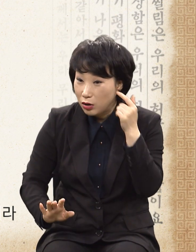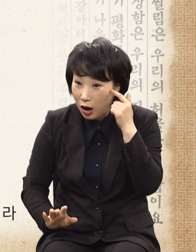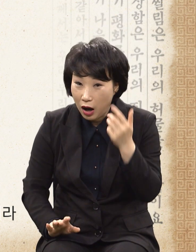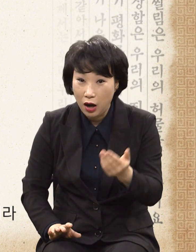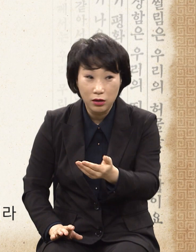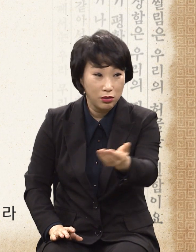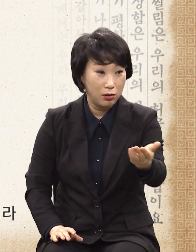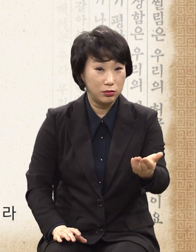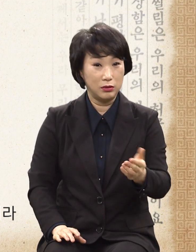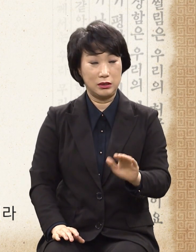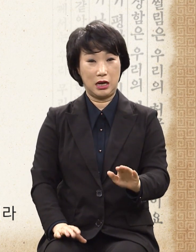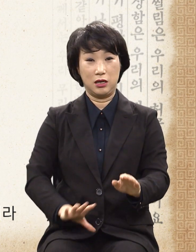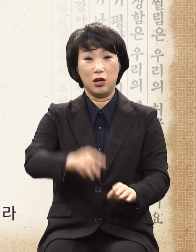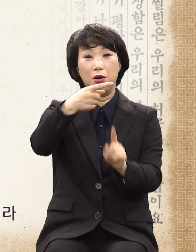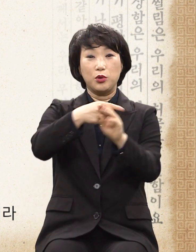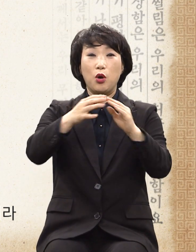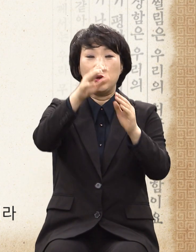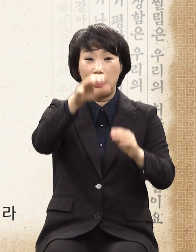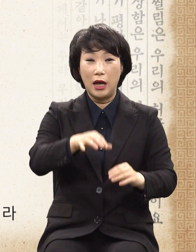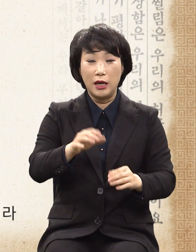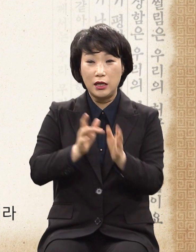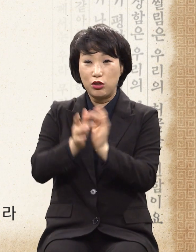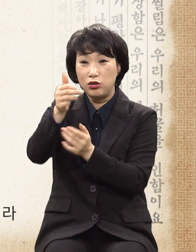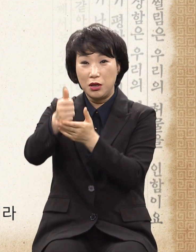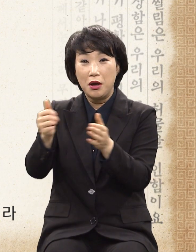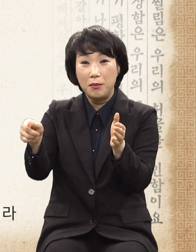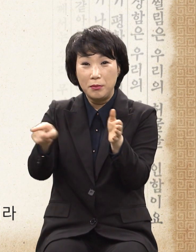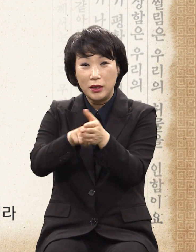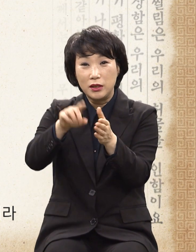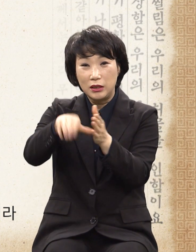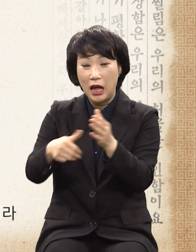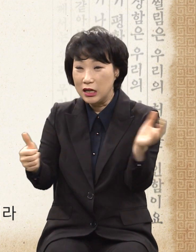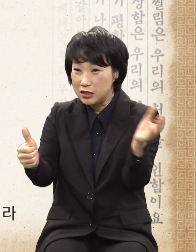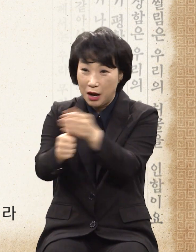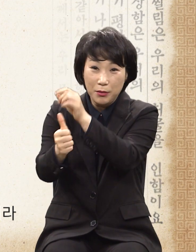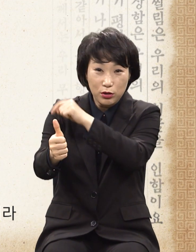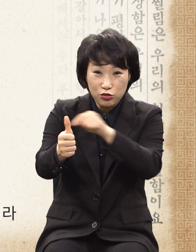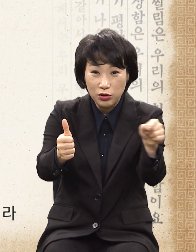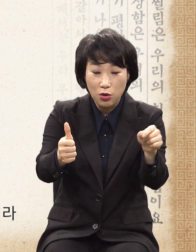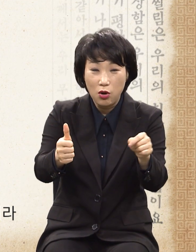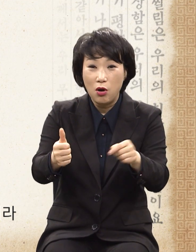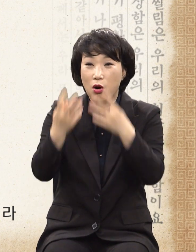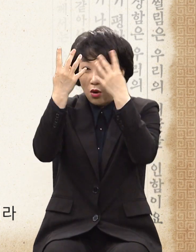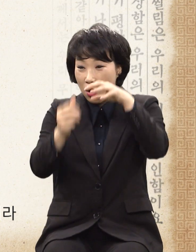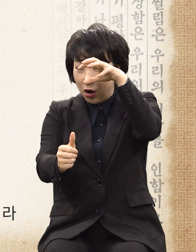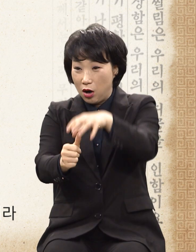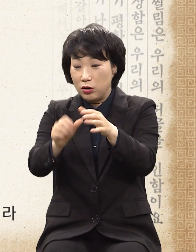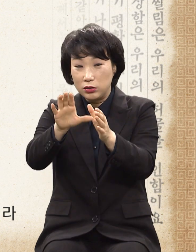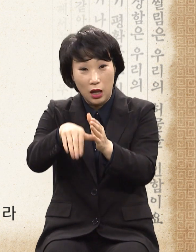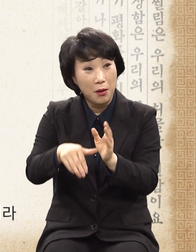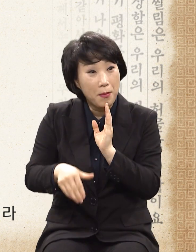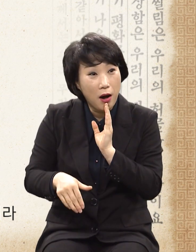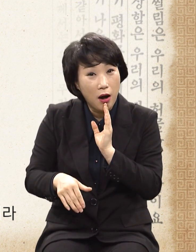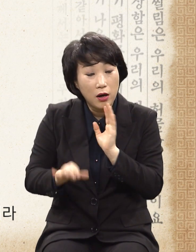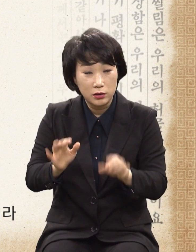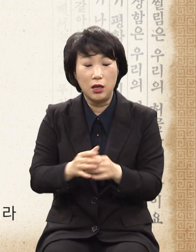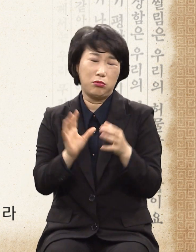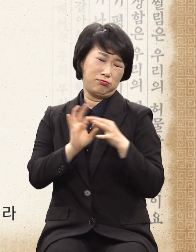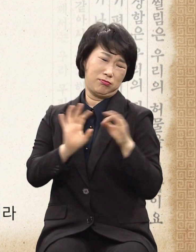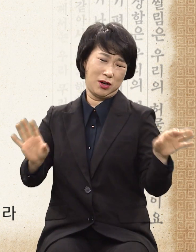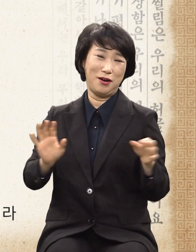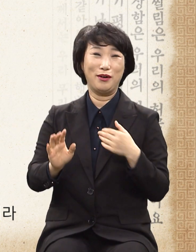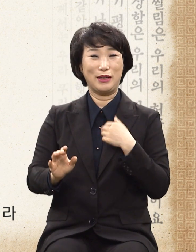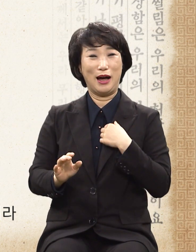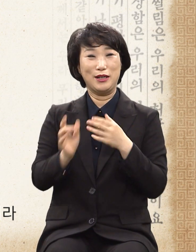여러분, 초대교회의 예수 믿으면 잡아주기 오기가 두는 그런 상황 속에서도 자기가